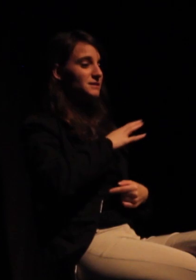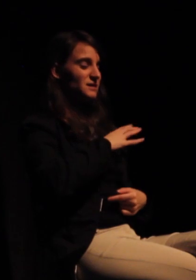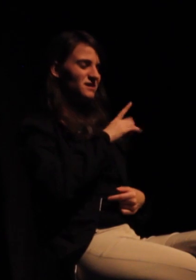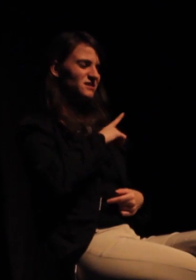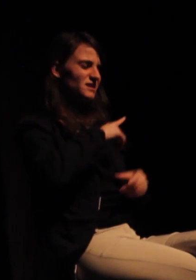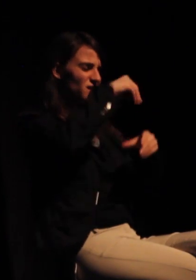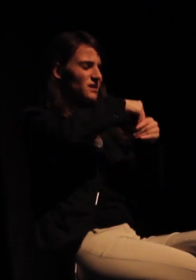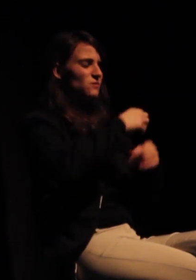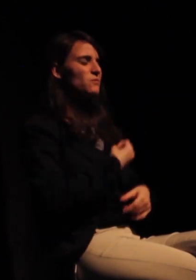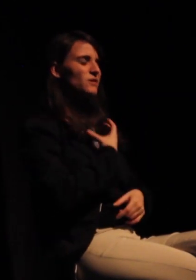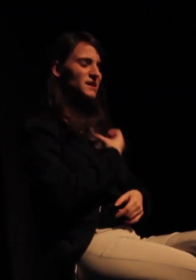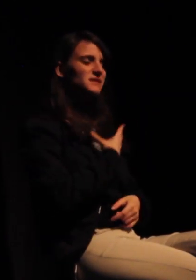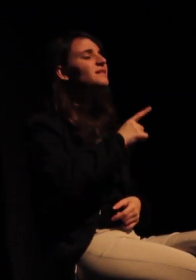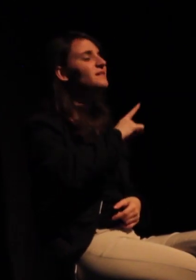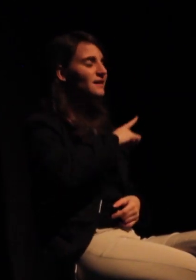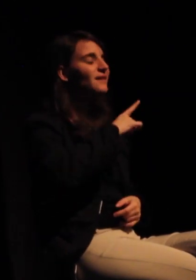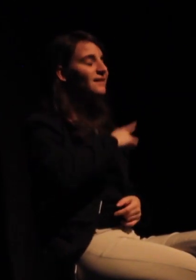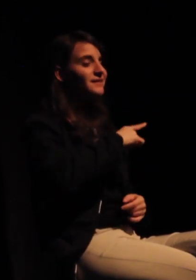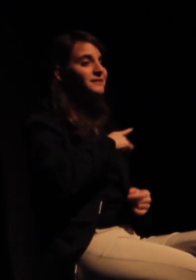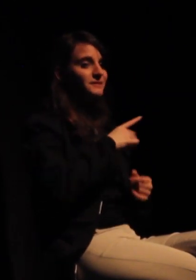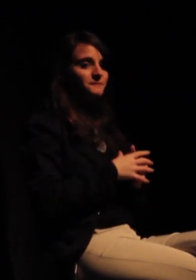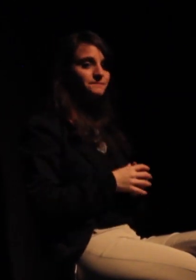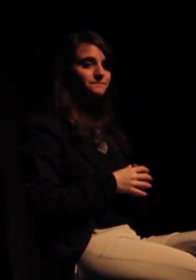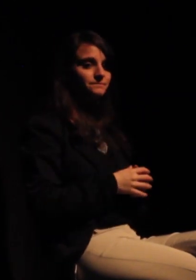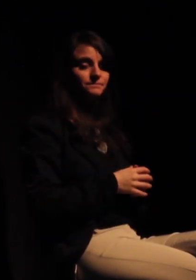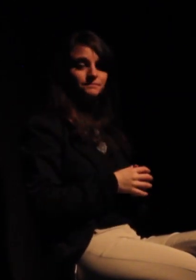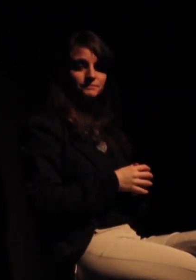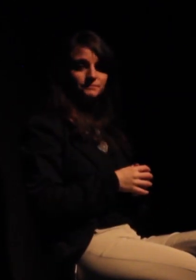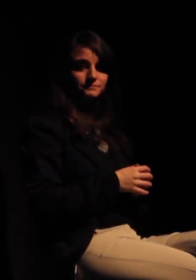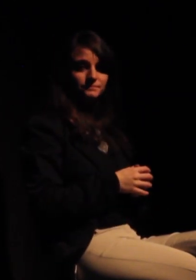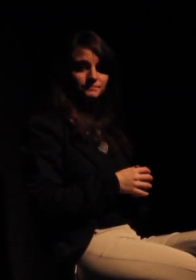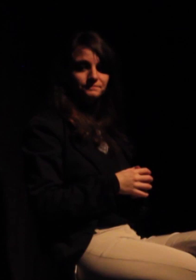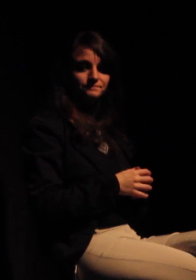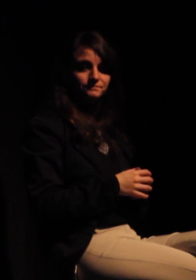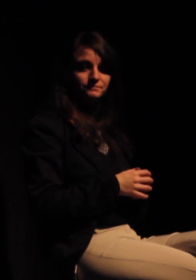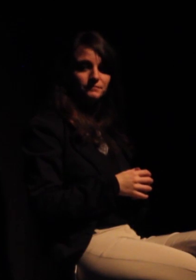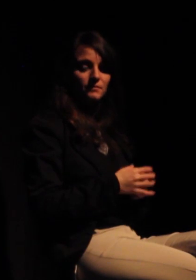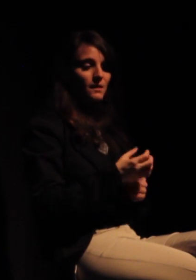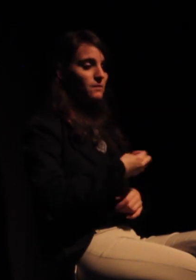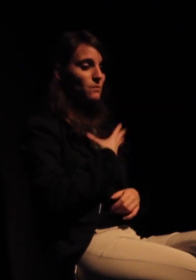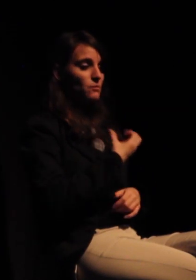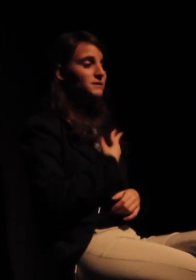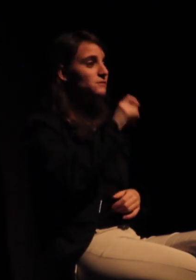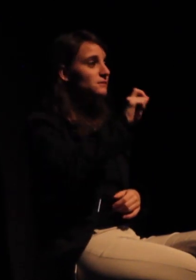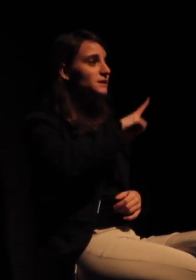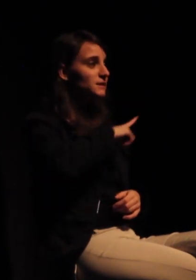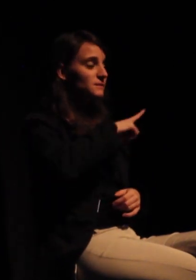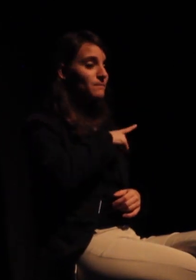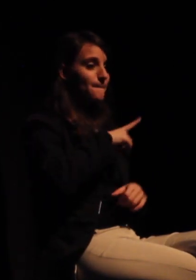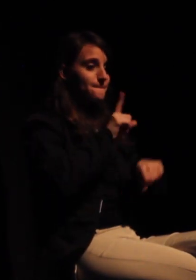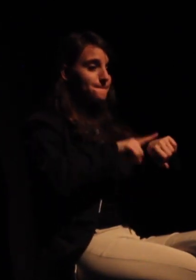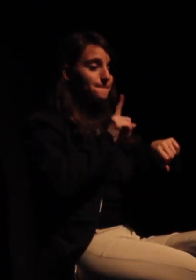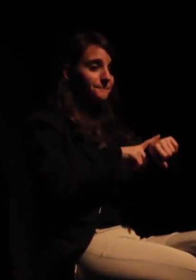poesia. Qualquer cidade tem poesia. E a poesia é o quê? É um momento,